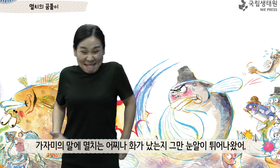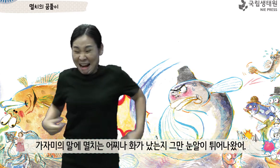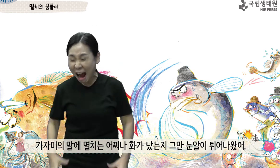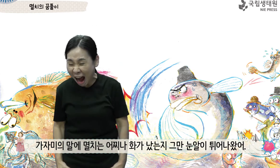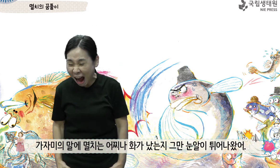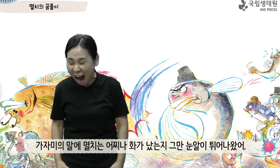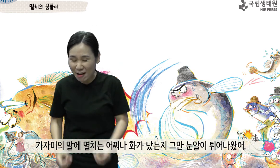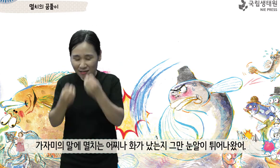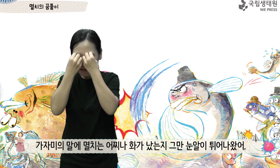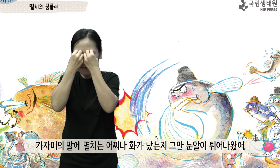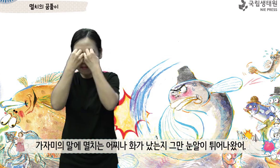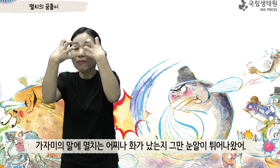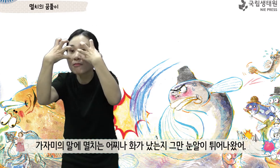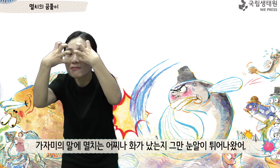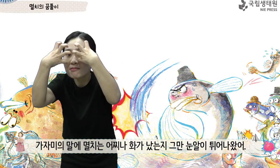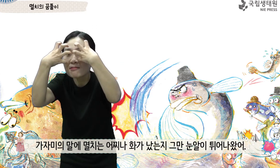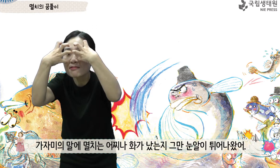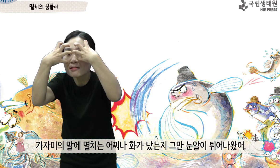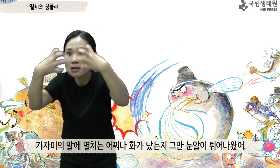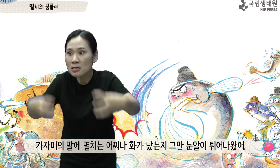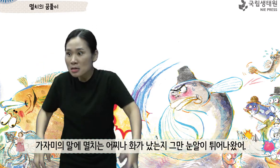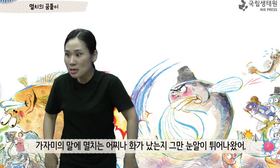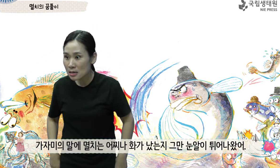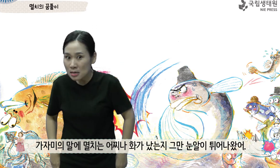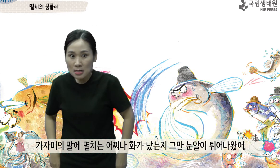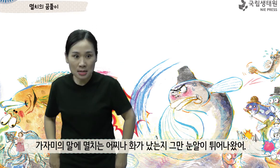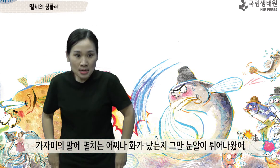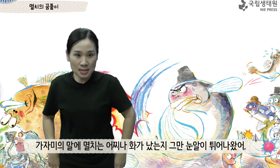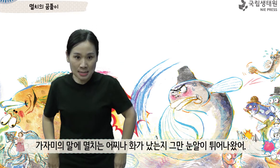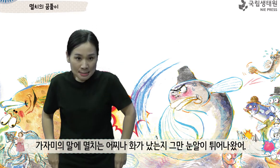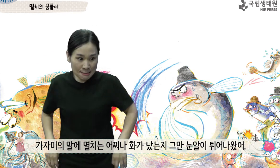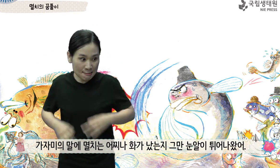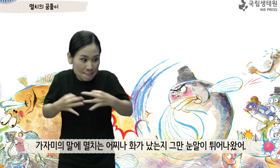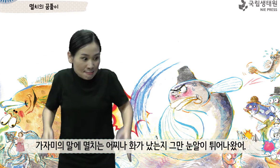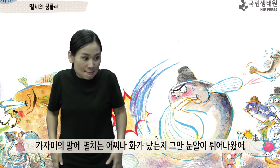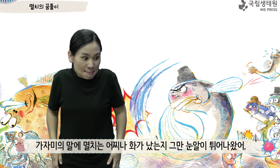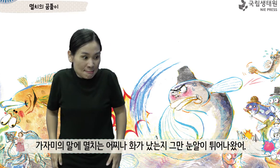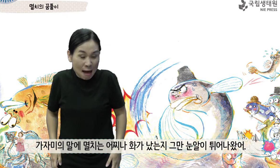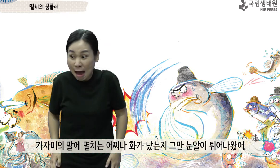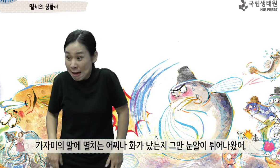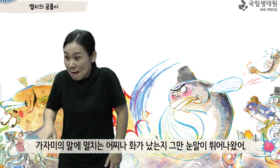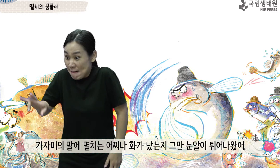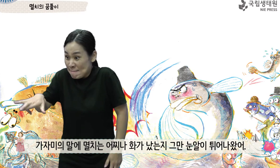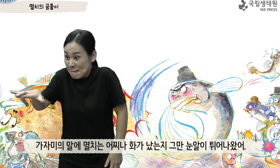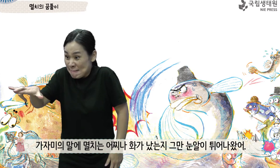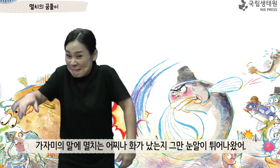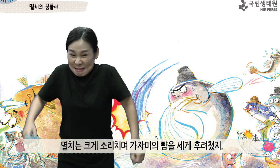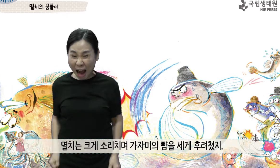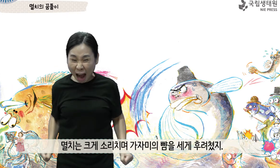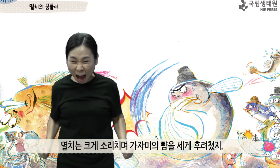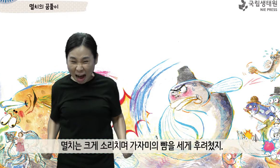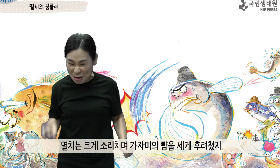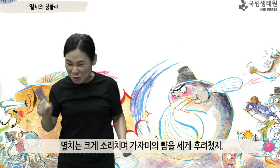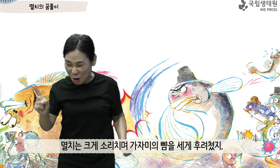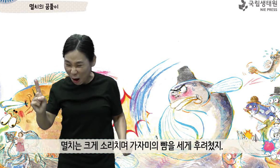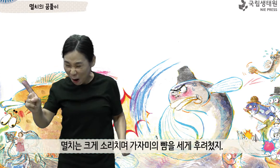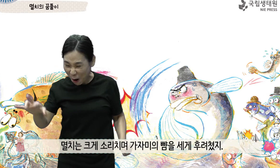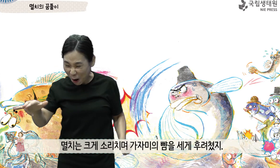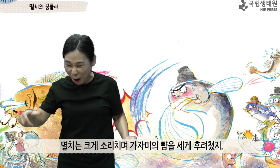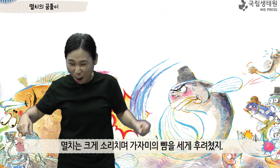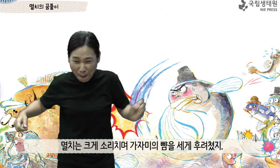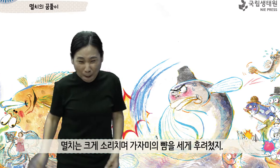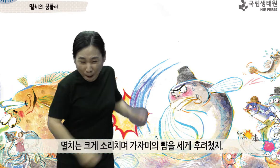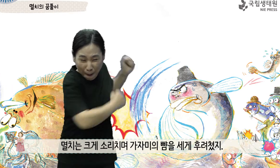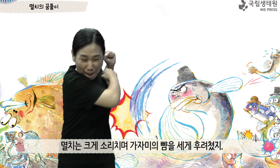멸치는 어찌나 화가 났는지 그만 눈알이 튀어나왔어. 멸치는